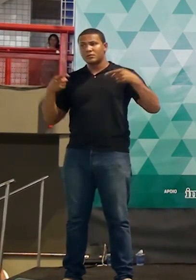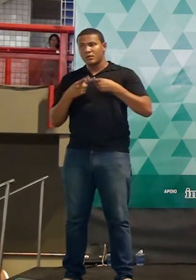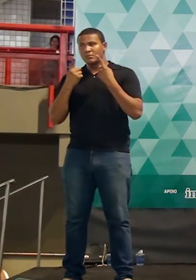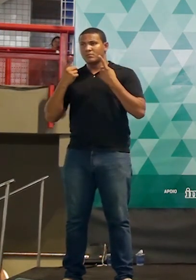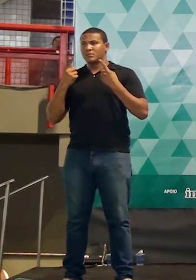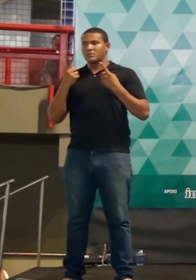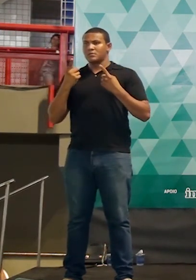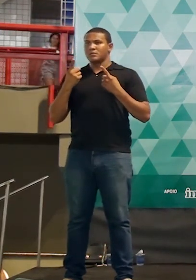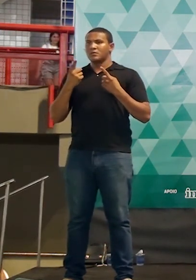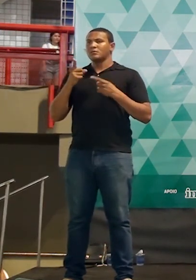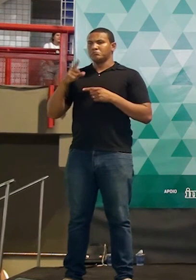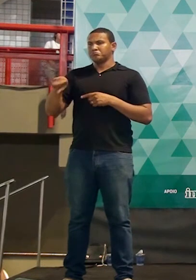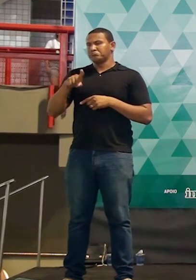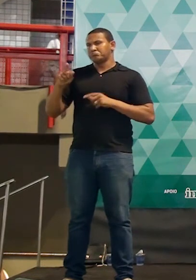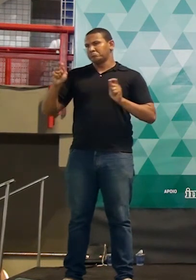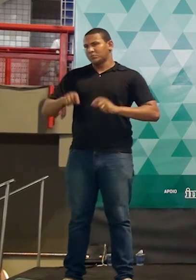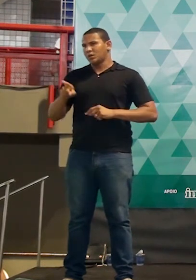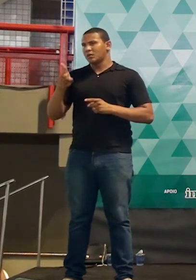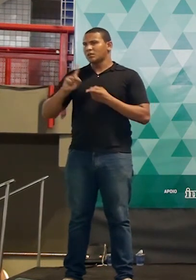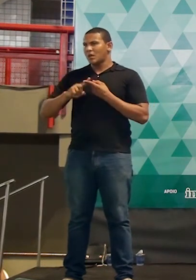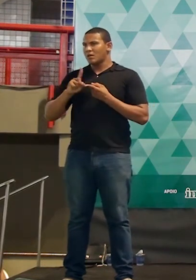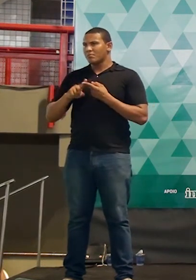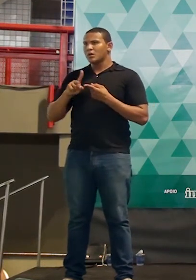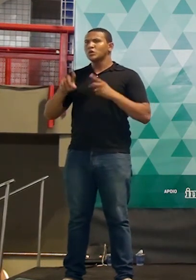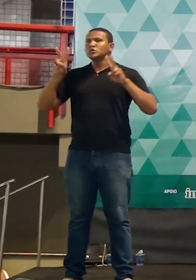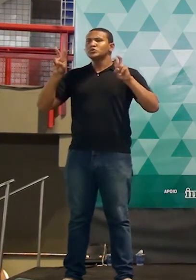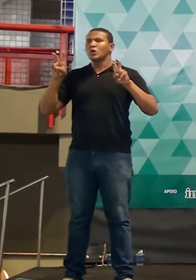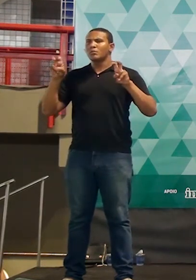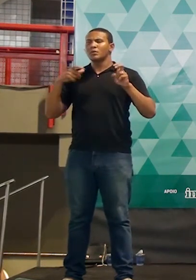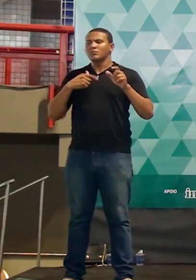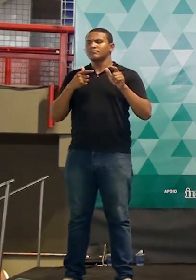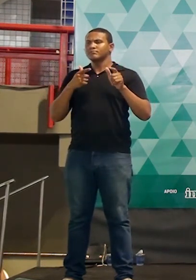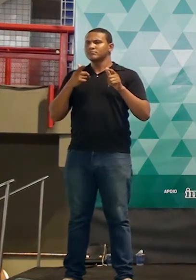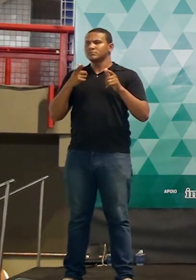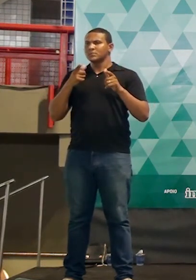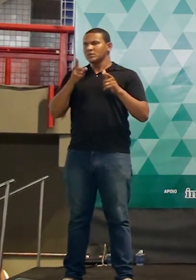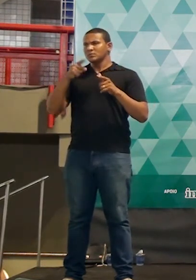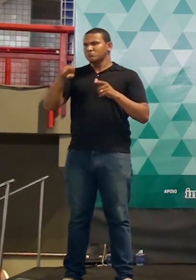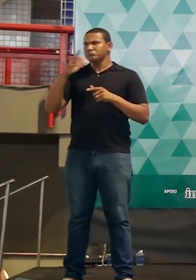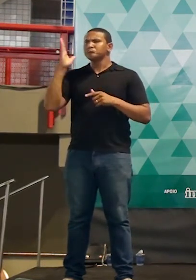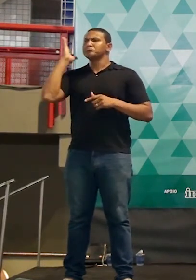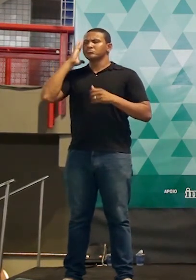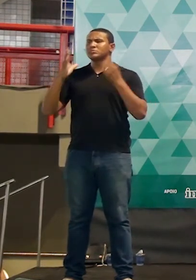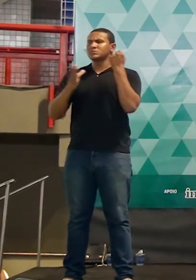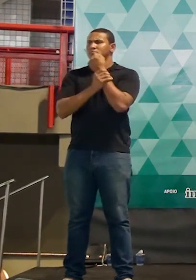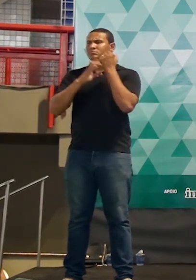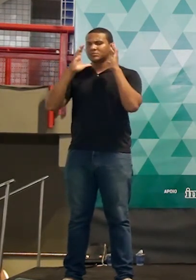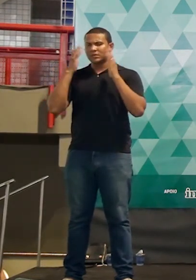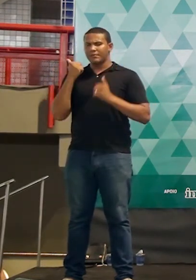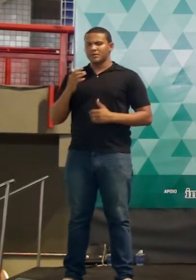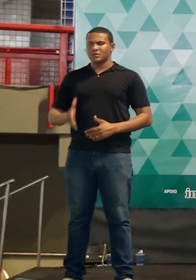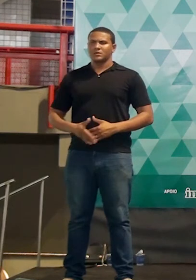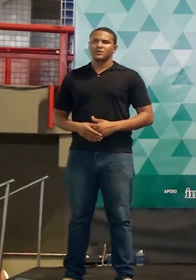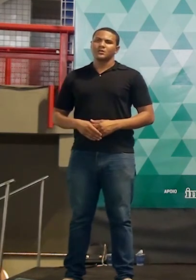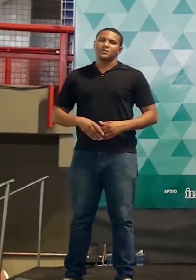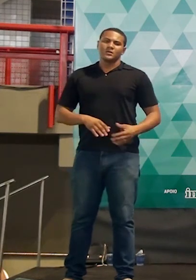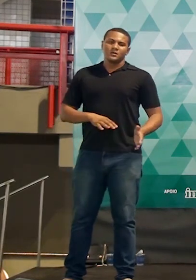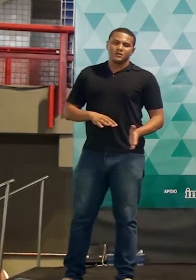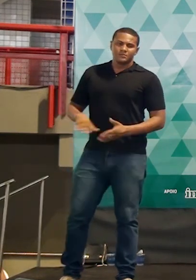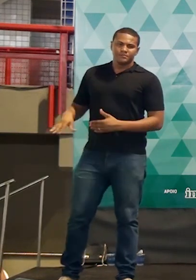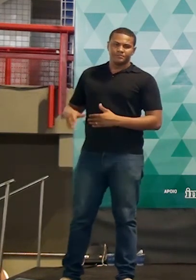discutir, ou uma afirmação categórica, quando você diz uma coisa com segurança. Sugestões